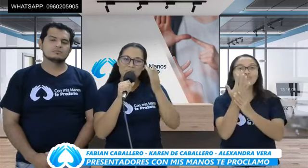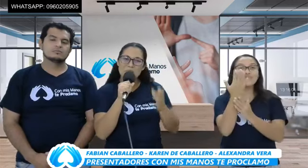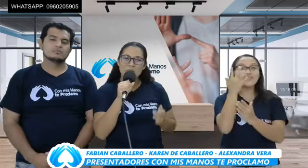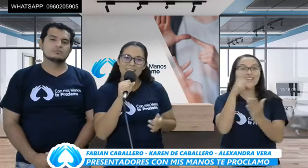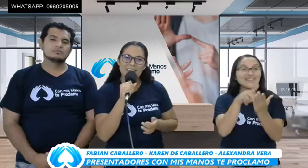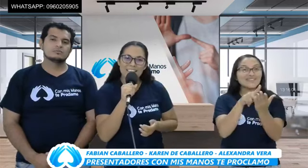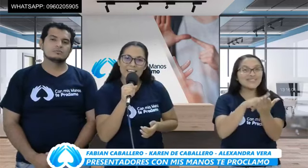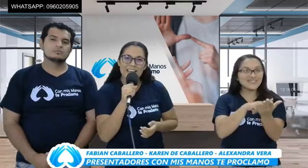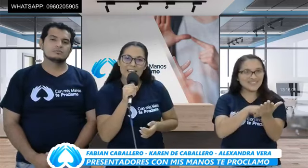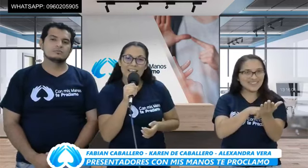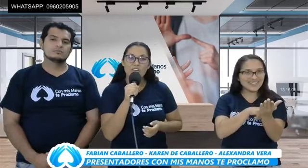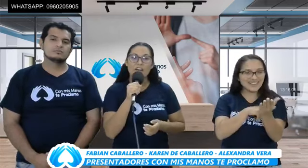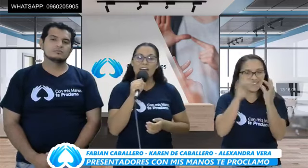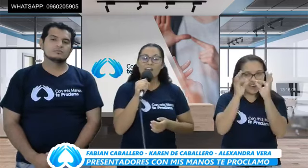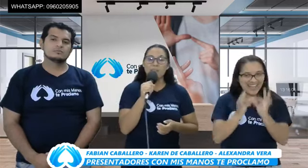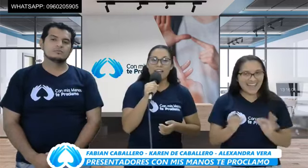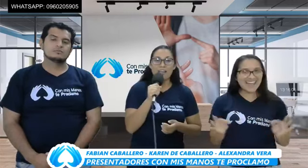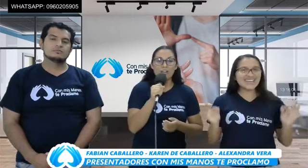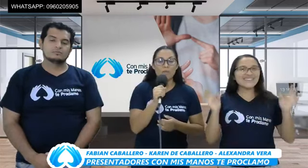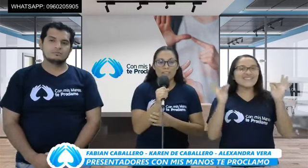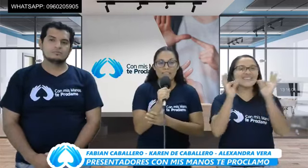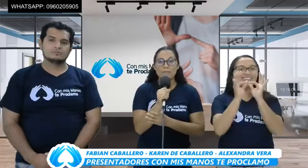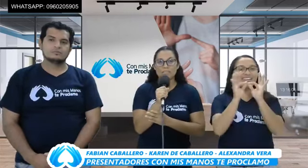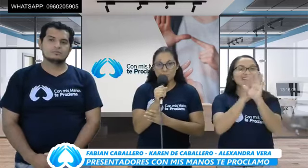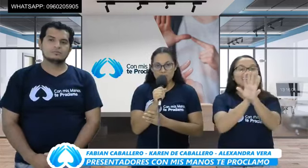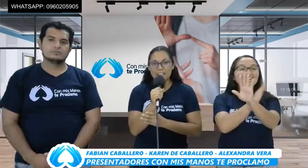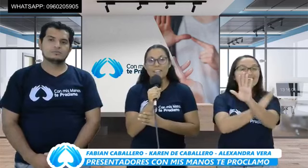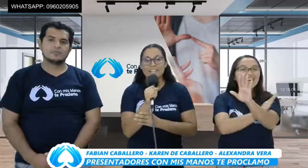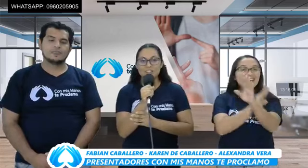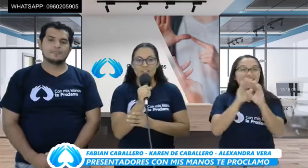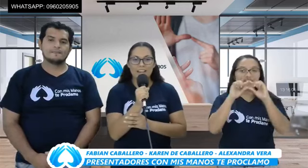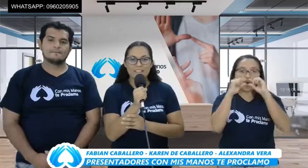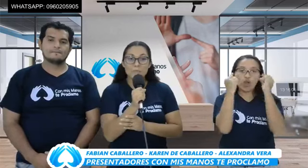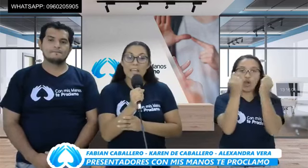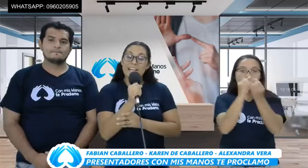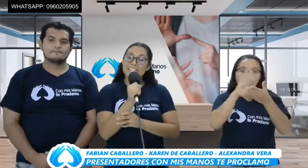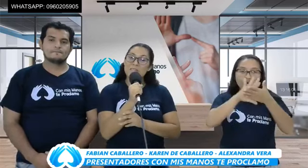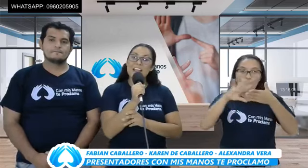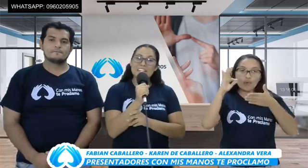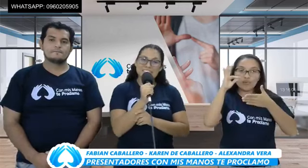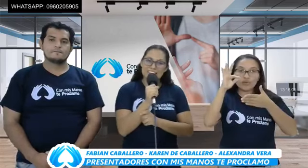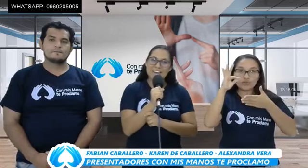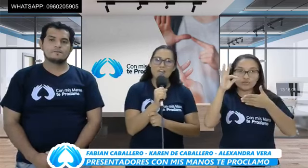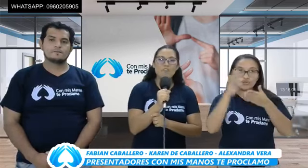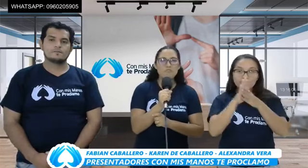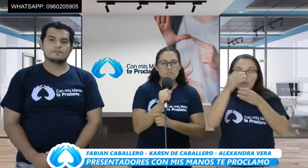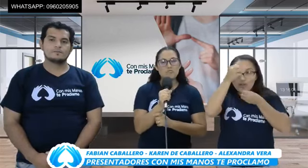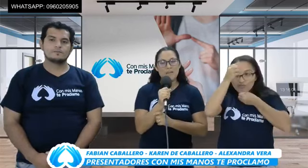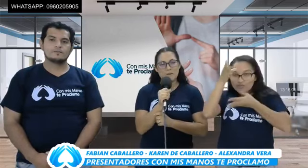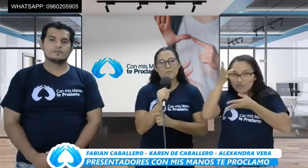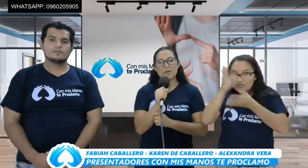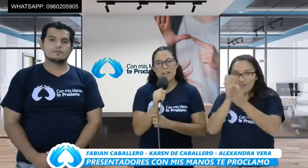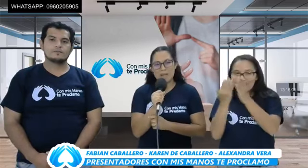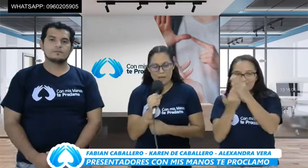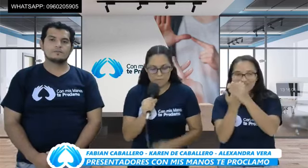pasarle un dato muy importante que nos ha comunicado el Comité de Misiones Nacionales, que se va a lanzar